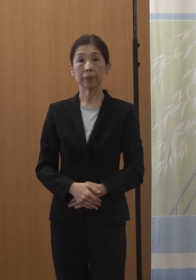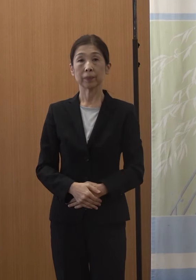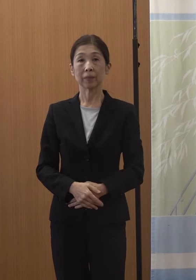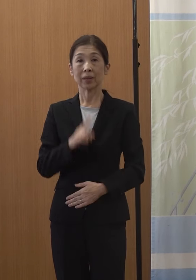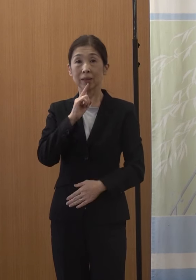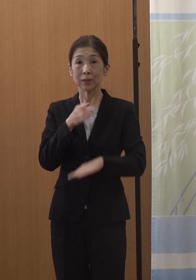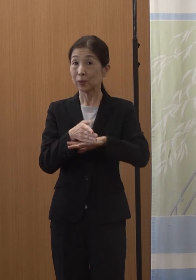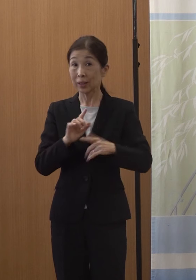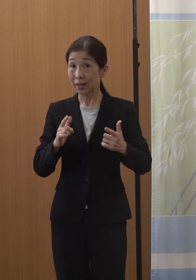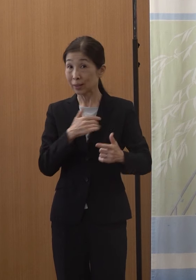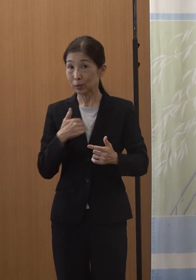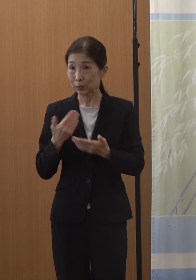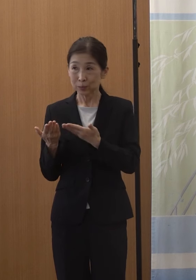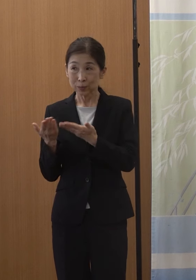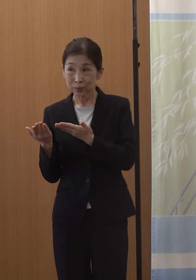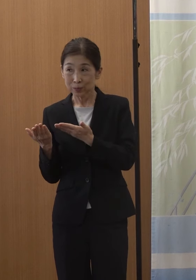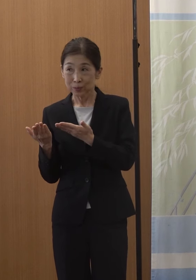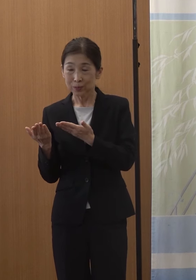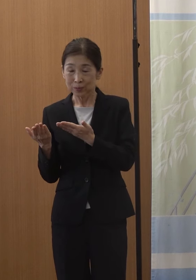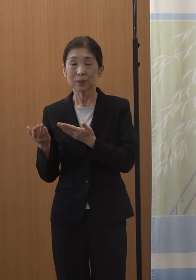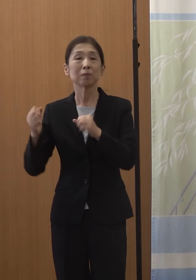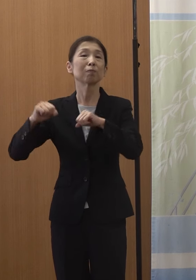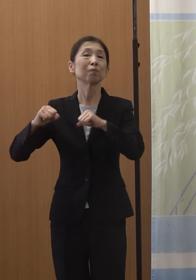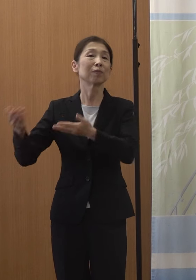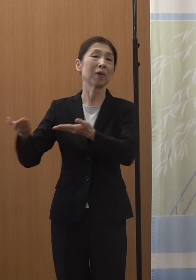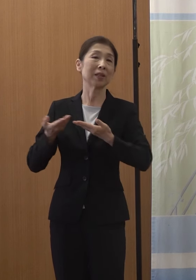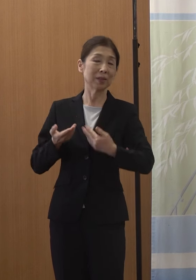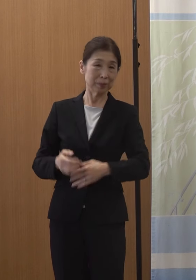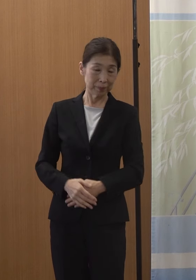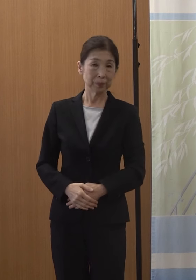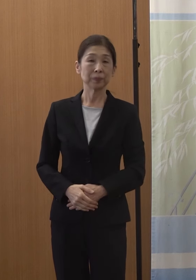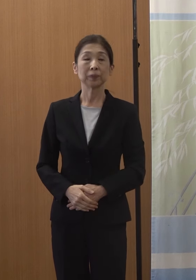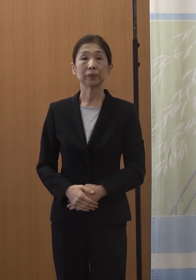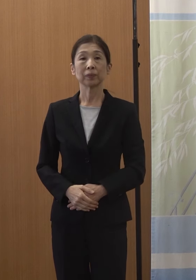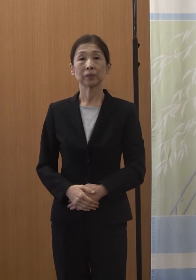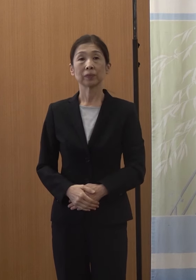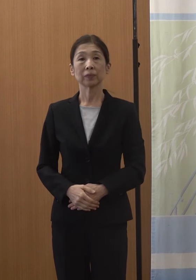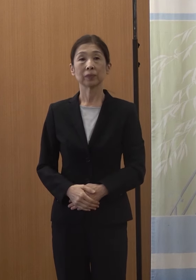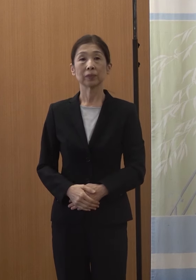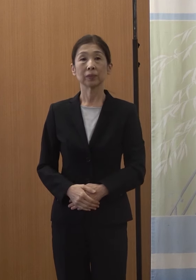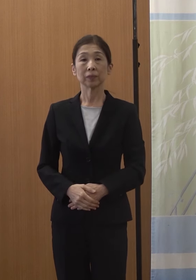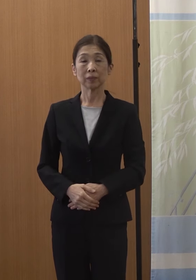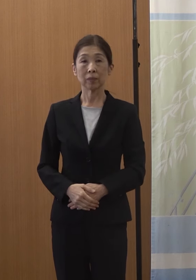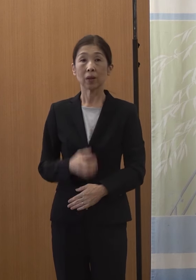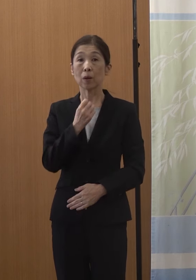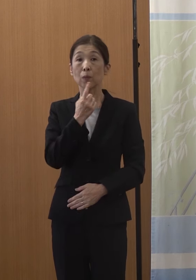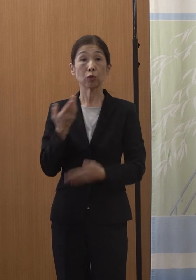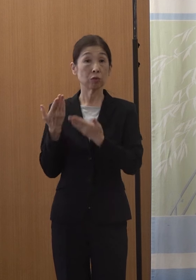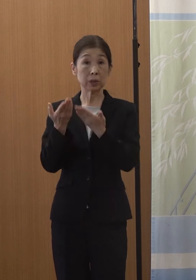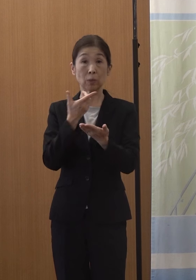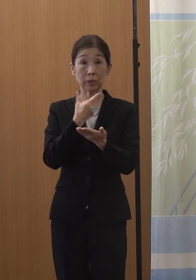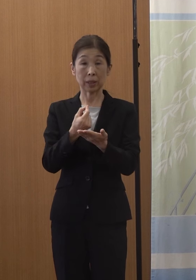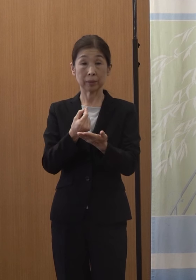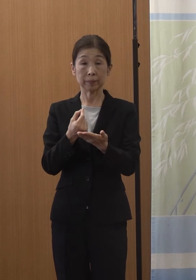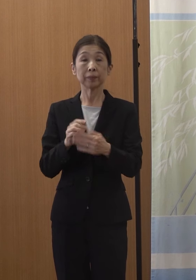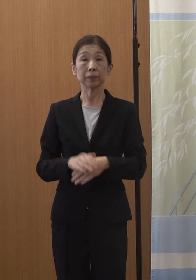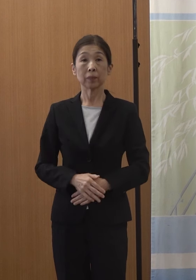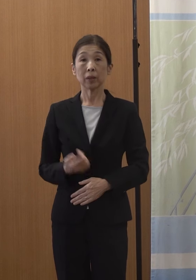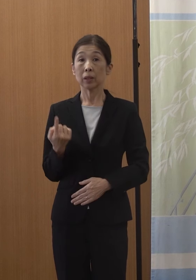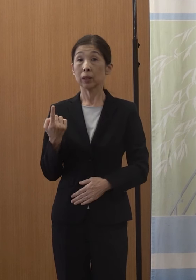言い過ぎてないですね。大丈夫です。 はい。ちょっと話変わってもう一点質問あるんですけど、昨